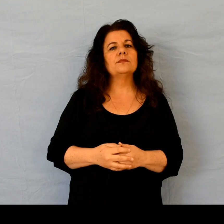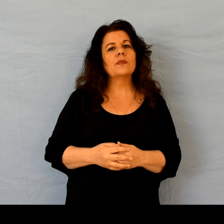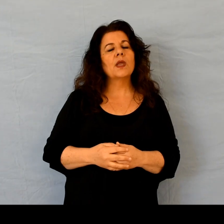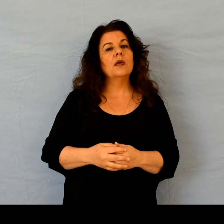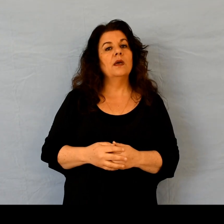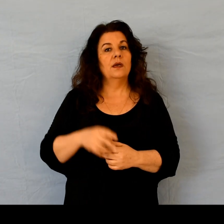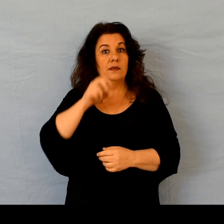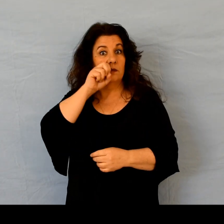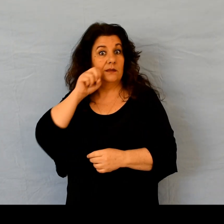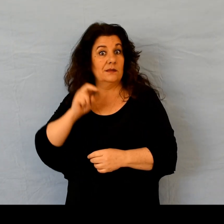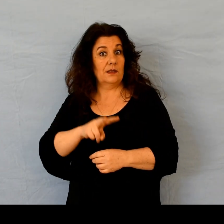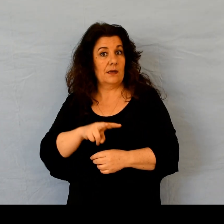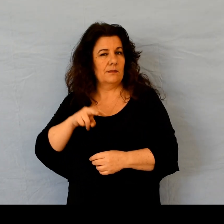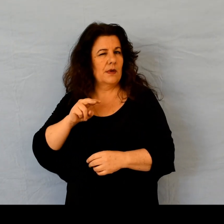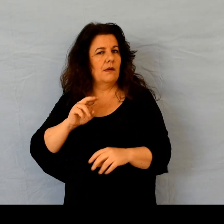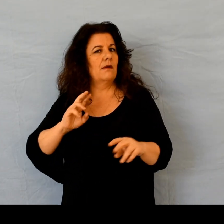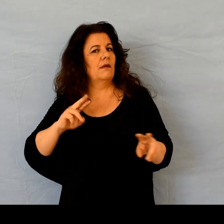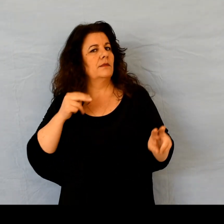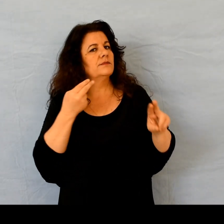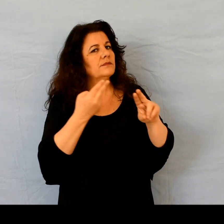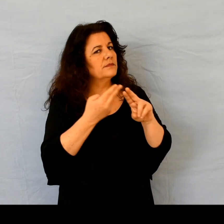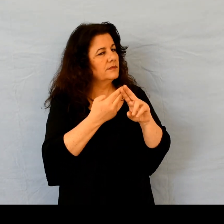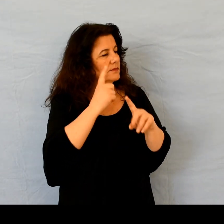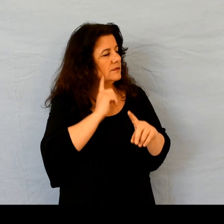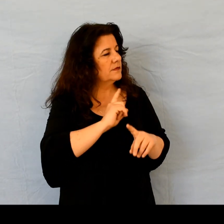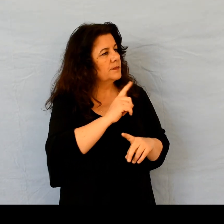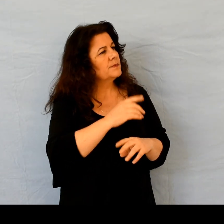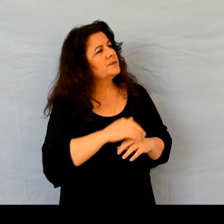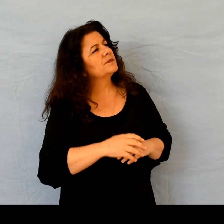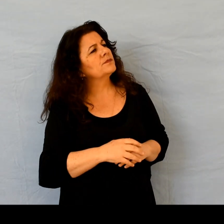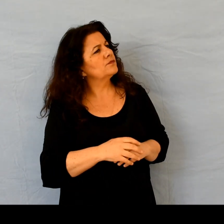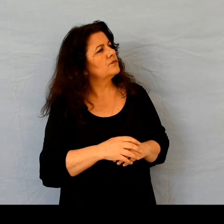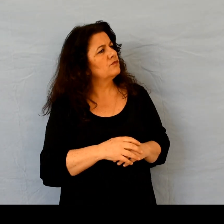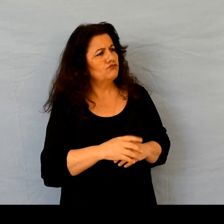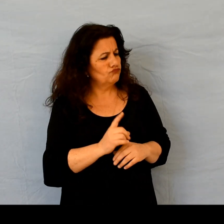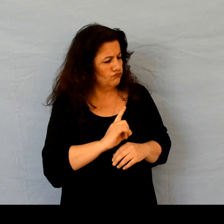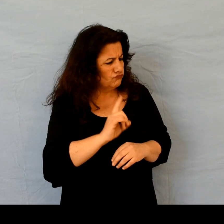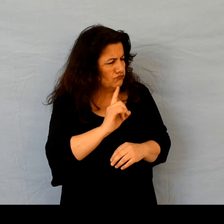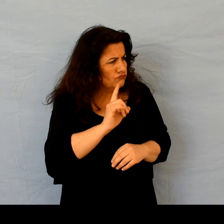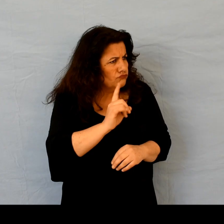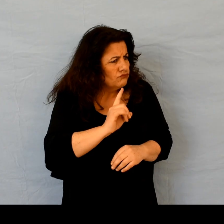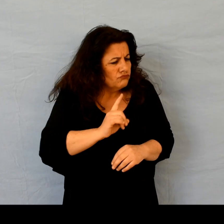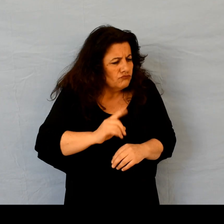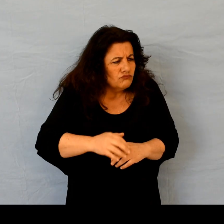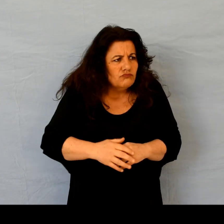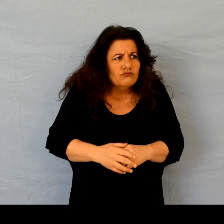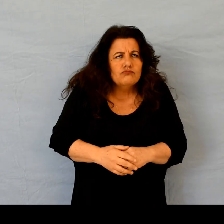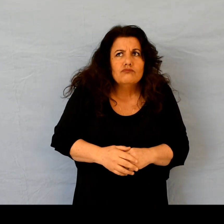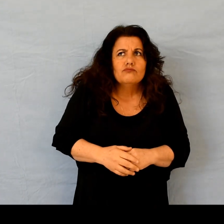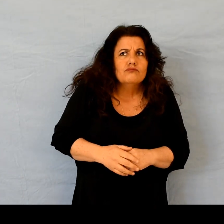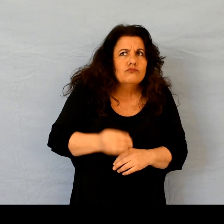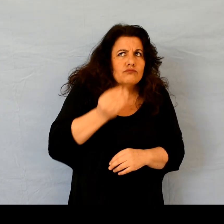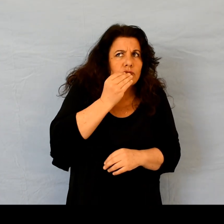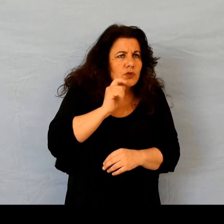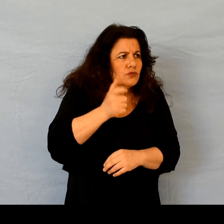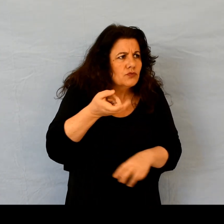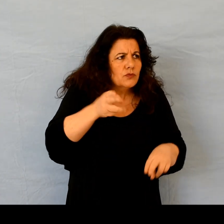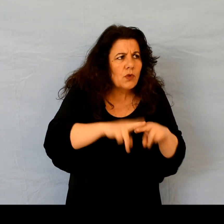Le serpent dit à la femme, « Pas du tout, vous ne mourrez pas, mais